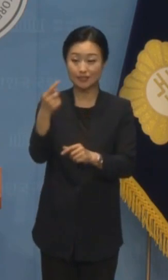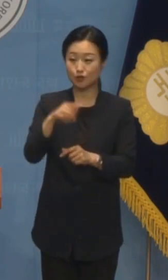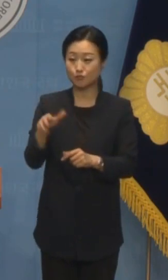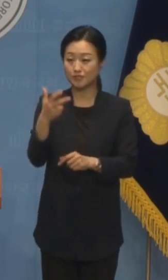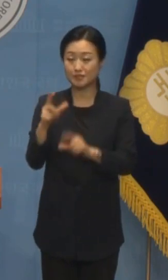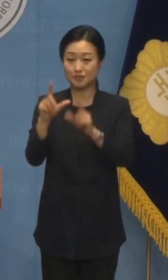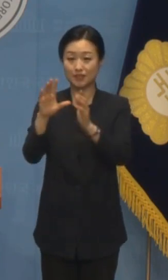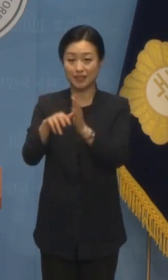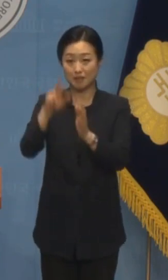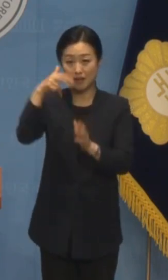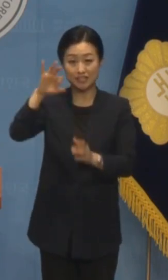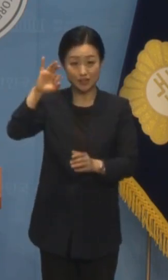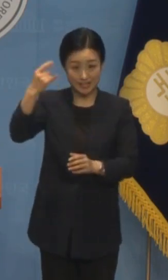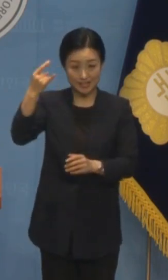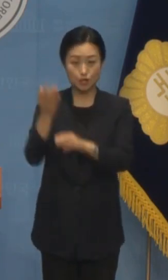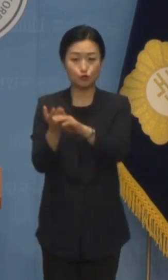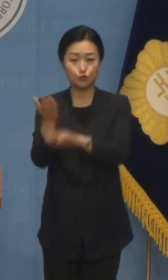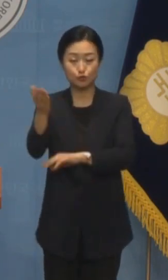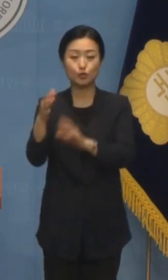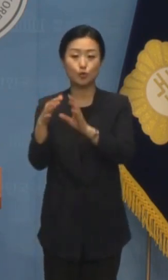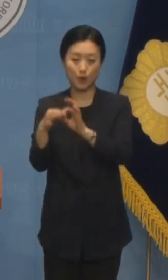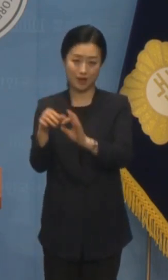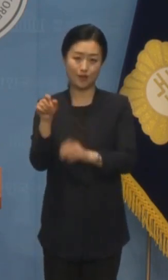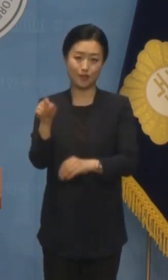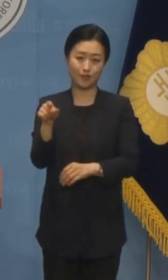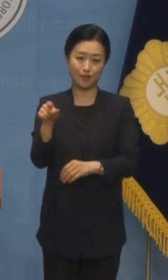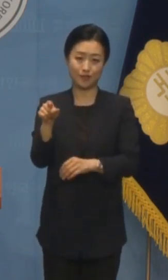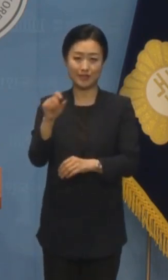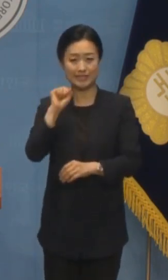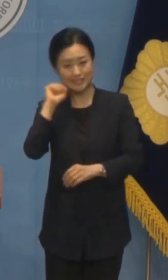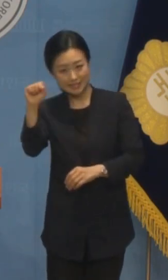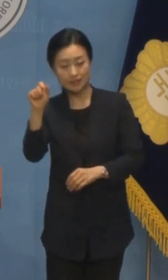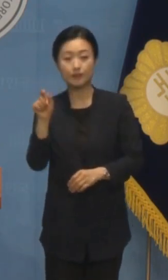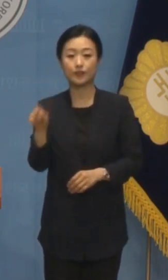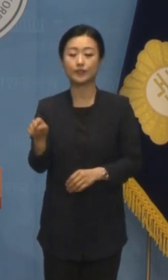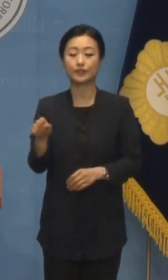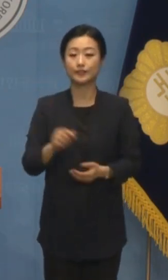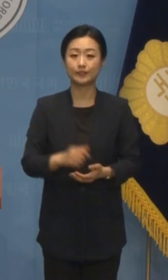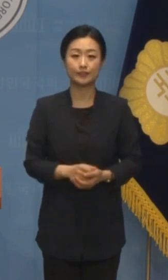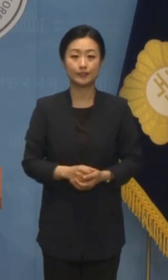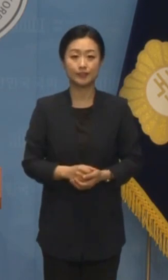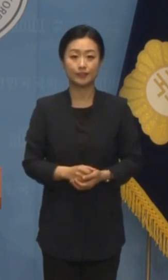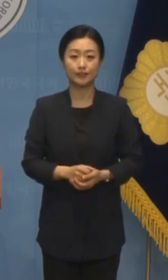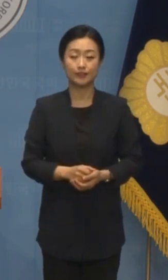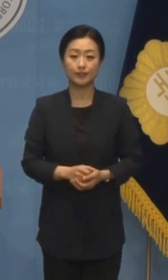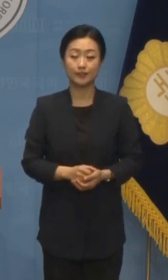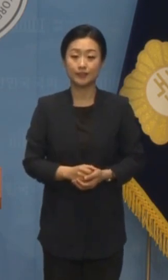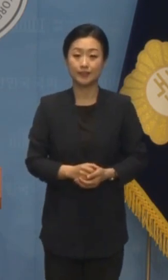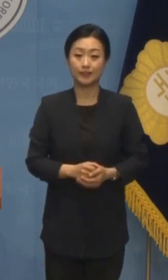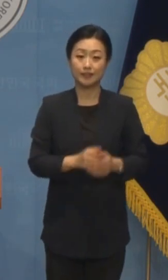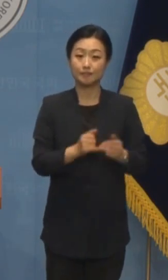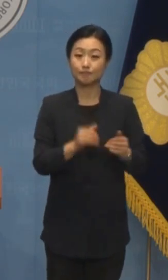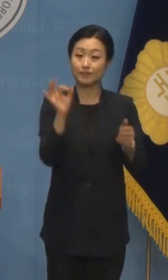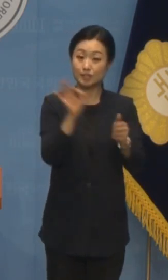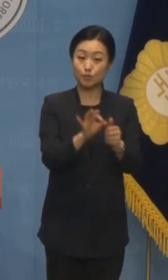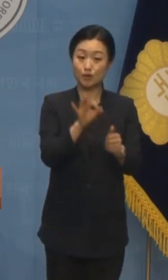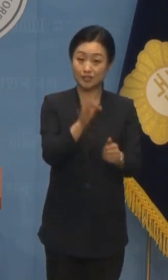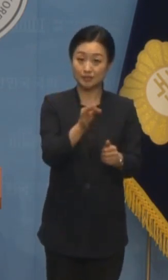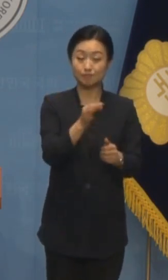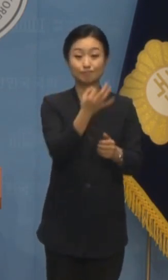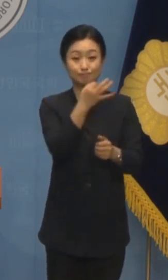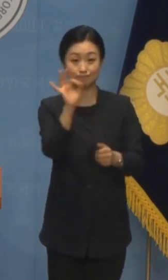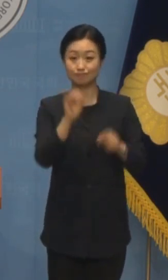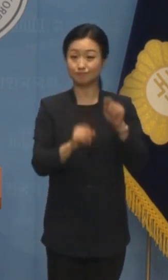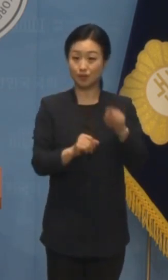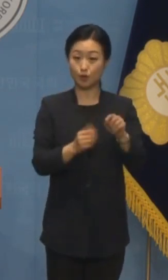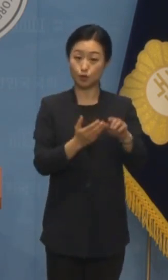70년대 박정희식 수출주도 성장 모델에 대한 집착에 기초하고 있습니다. 반대로 민생회복지원금에 찬성하는